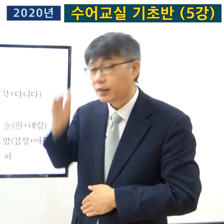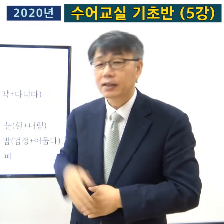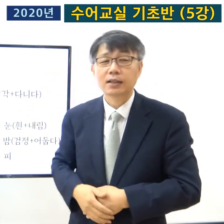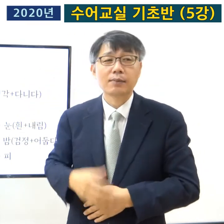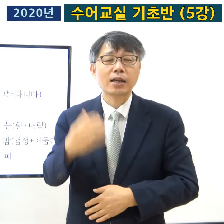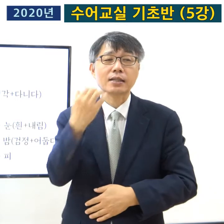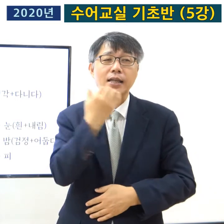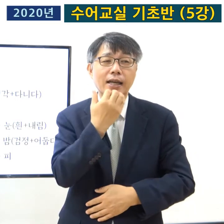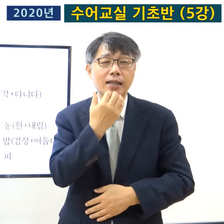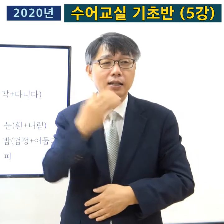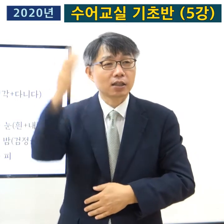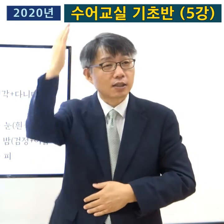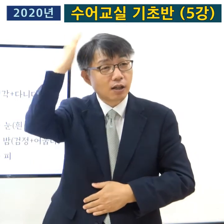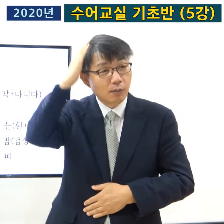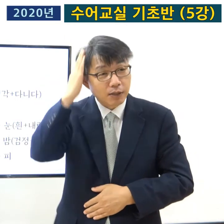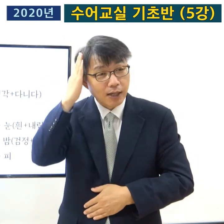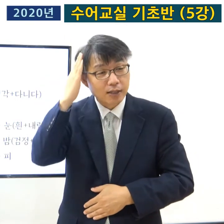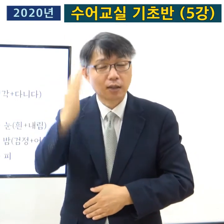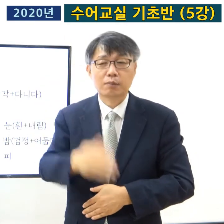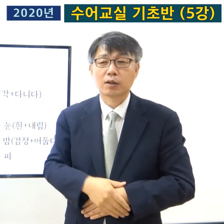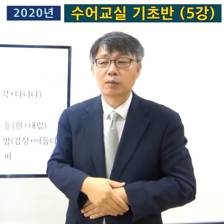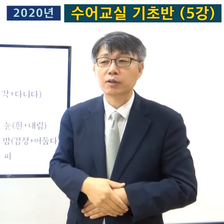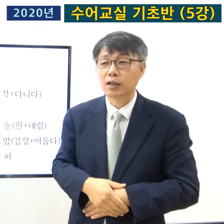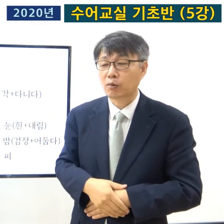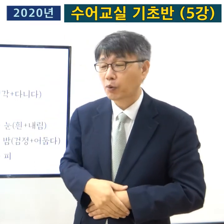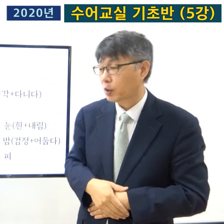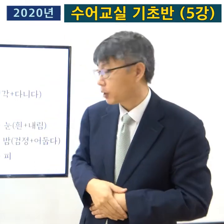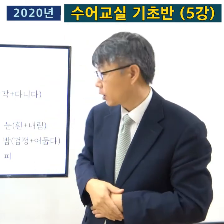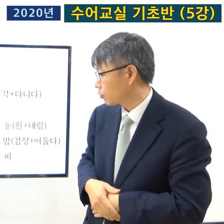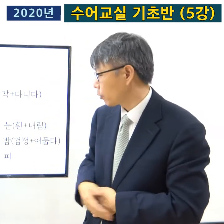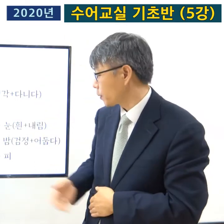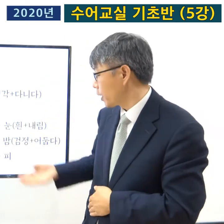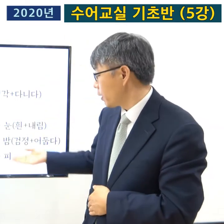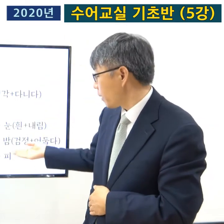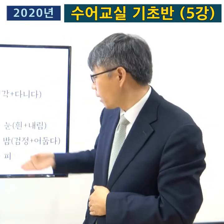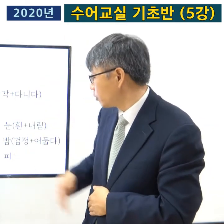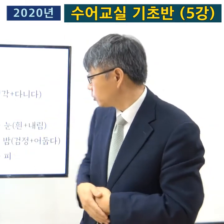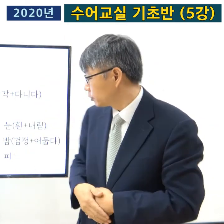그 다음에 색, 내지는 검다. 이렇게 검정이라고 표현하면 될 것 같고요. 밤은